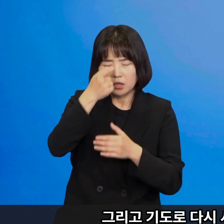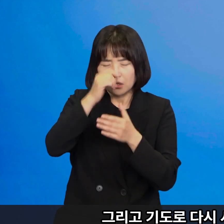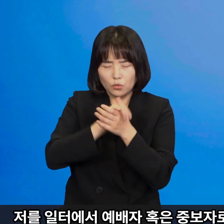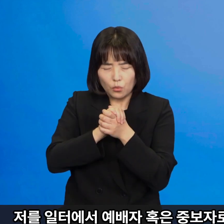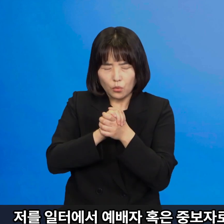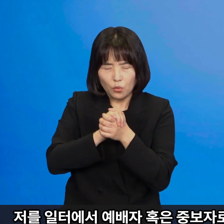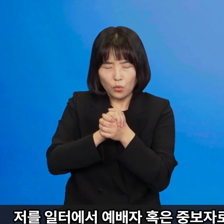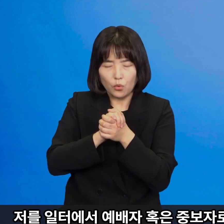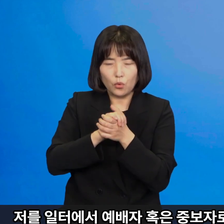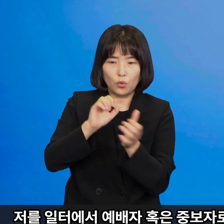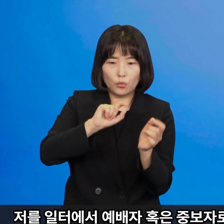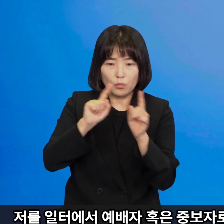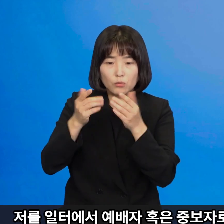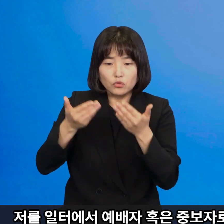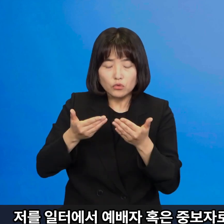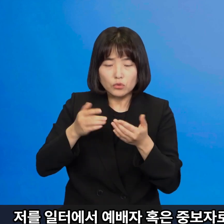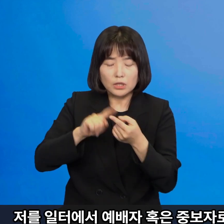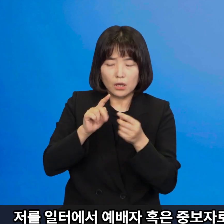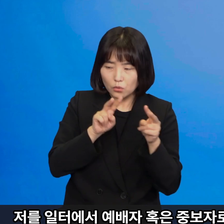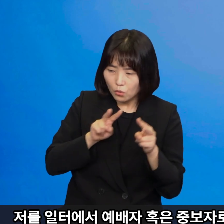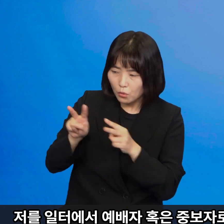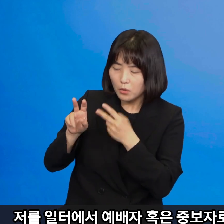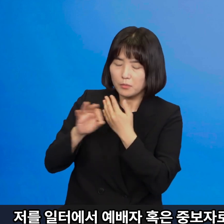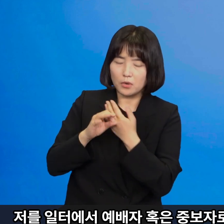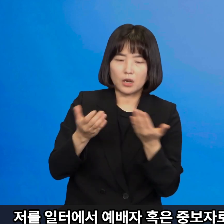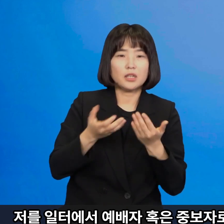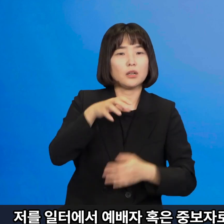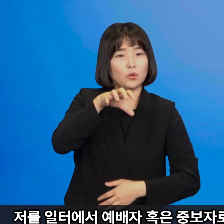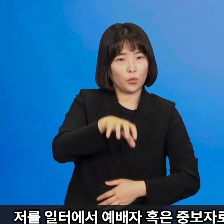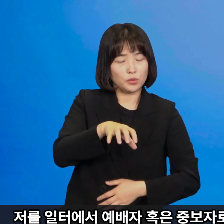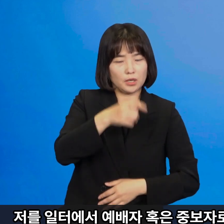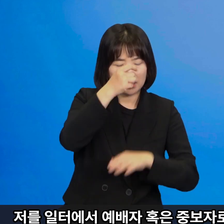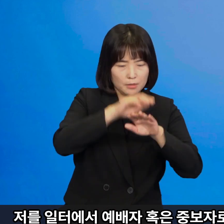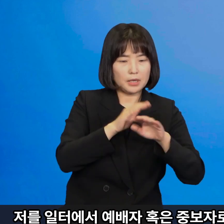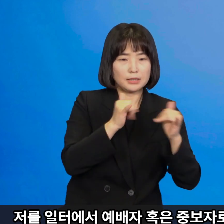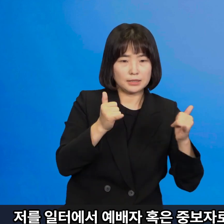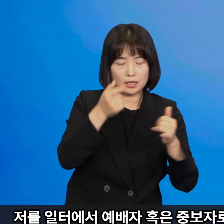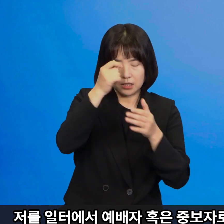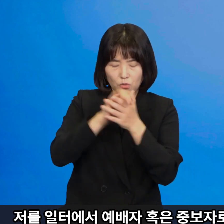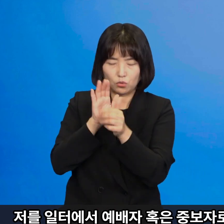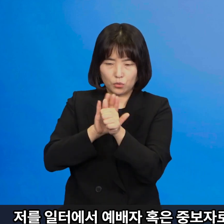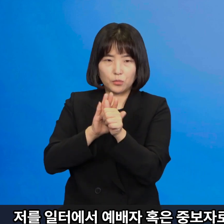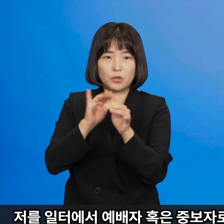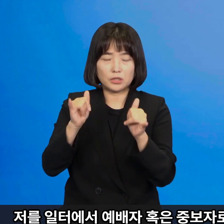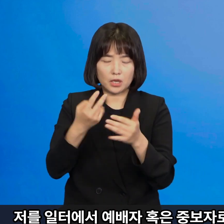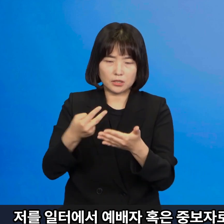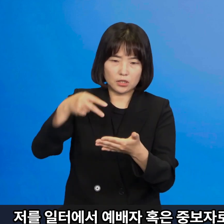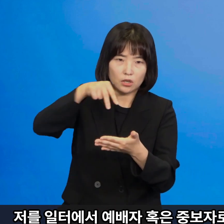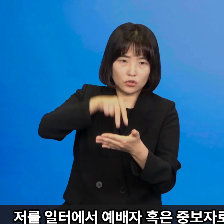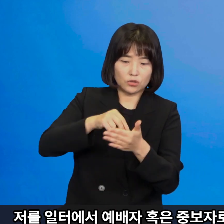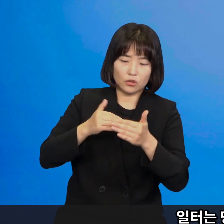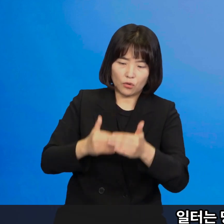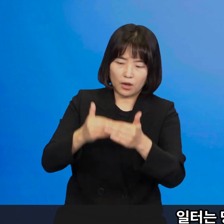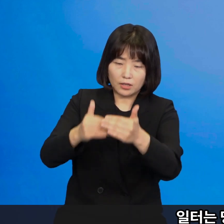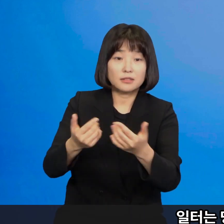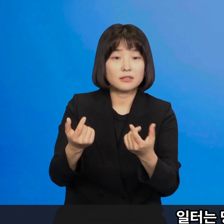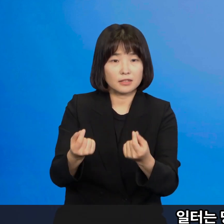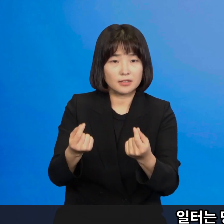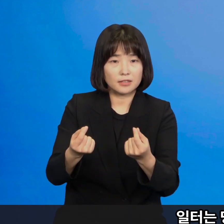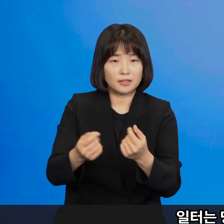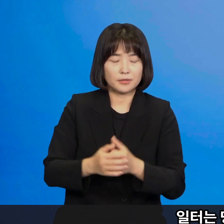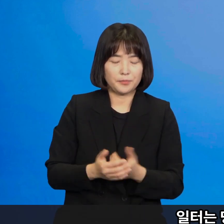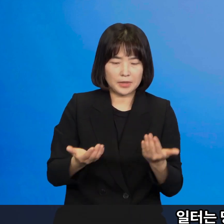돌아보면 저를 일터에서 예배자 혹은 중보자로 세워주시는 과정이었던 것 같습니다.